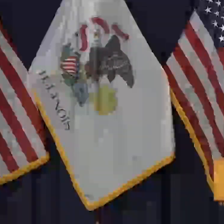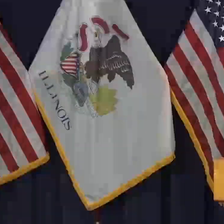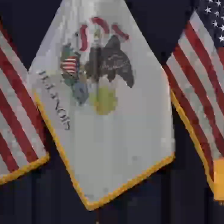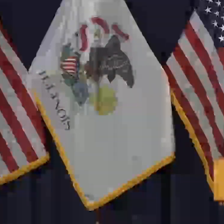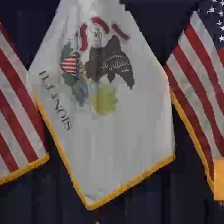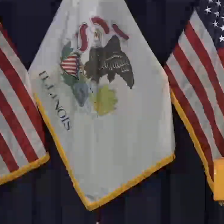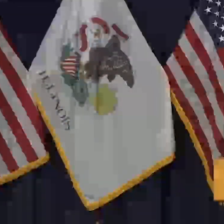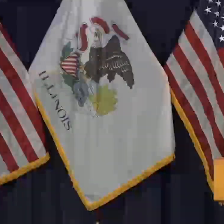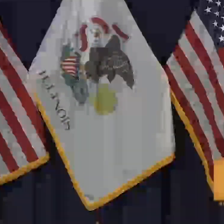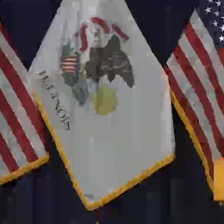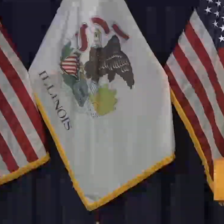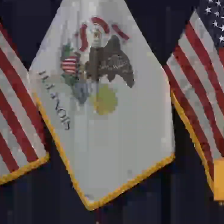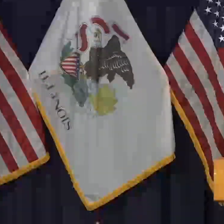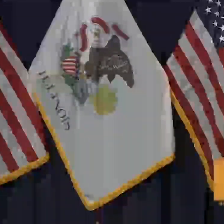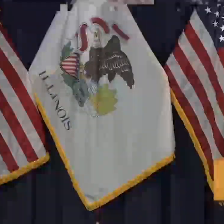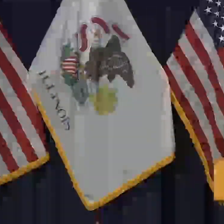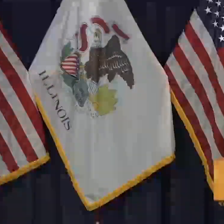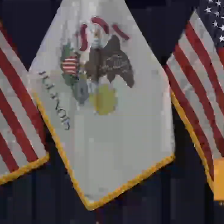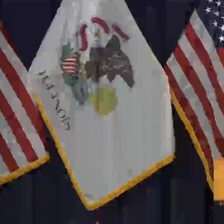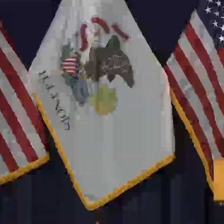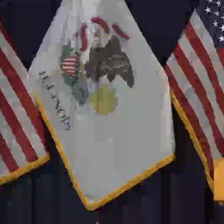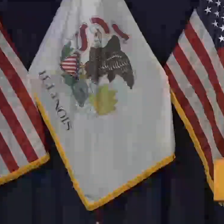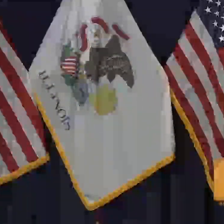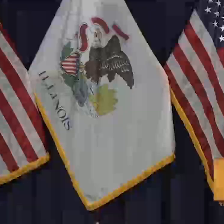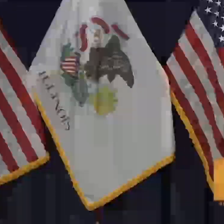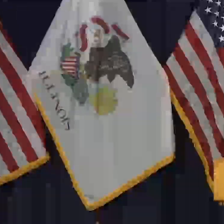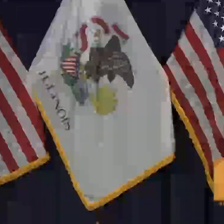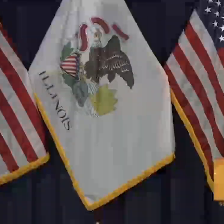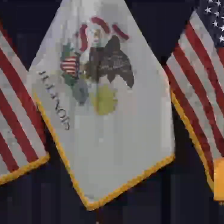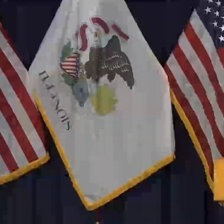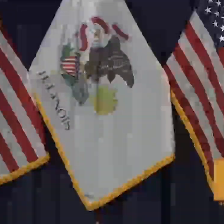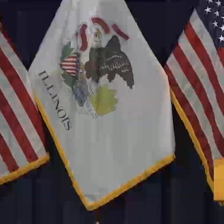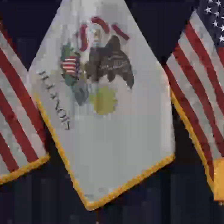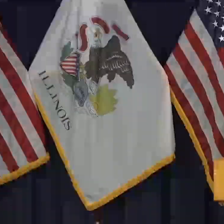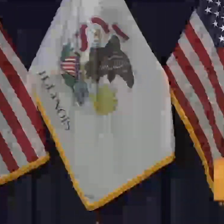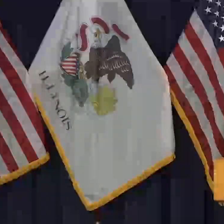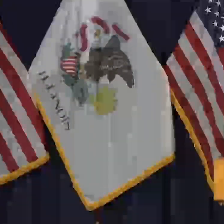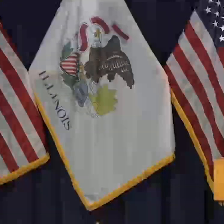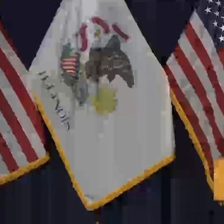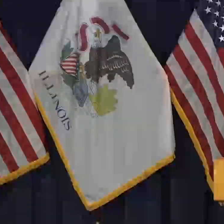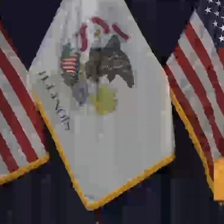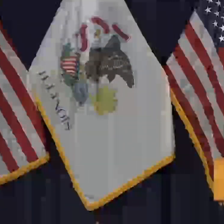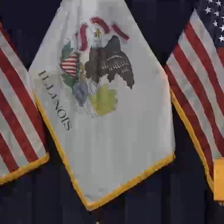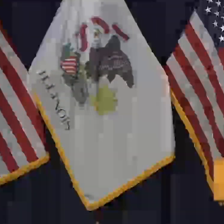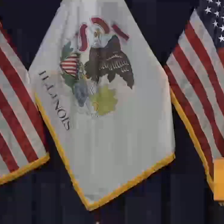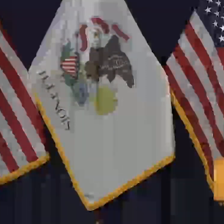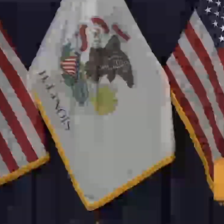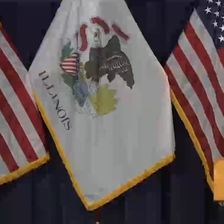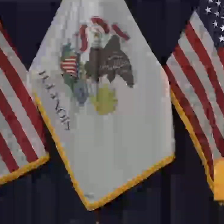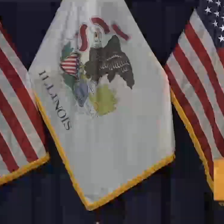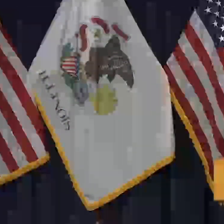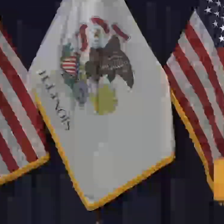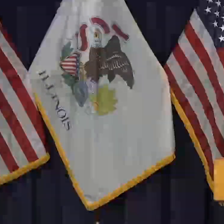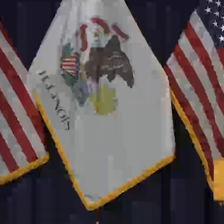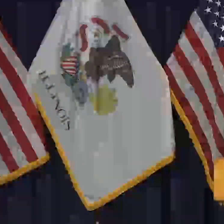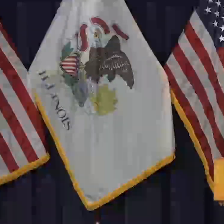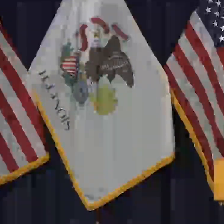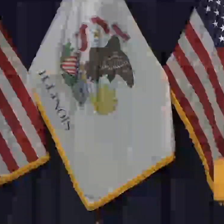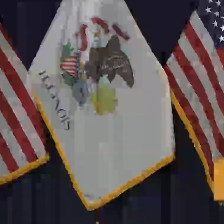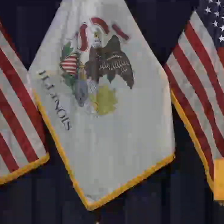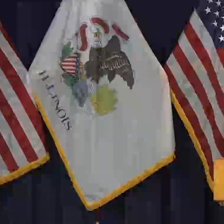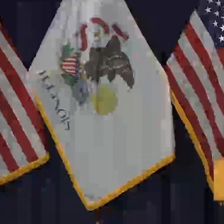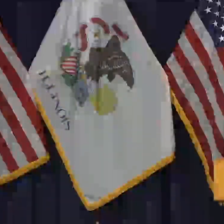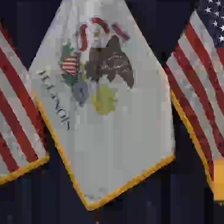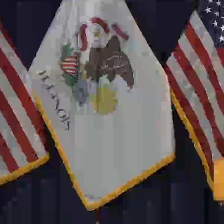para que ayuden a correr la voz sobre las pruebas de COVID-19 en sus barrios.